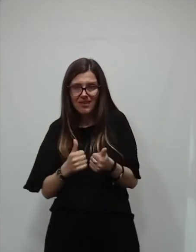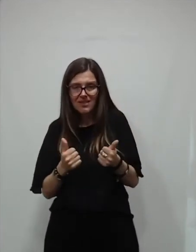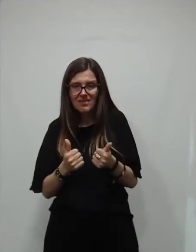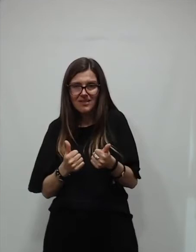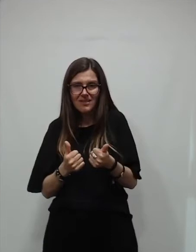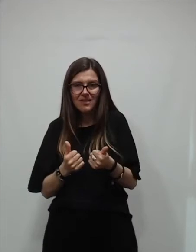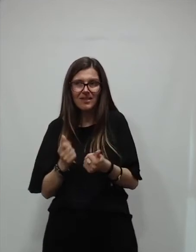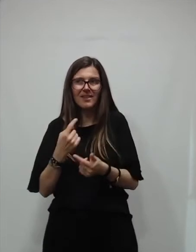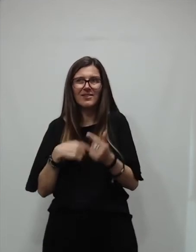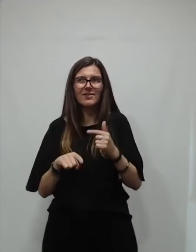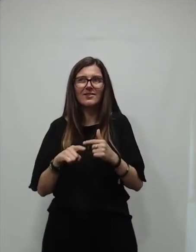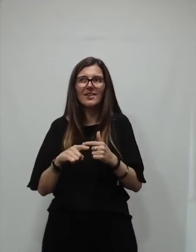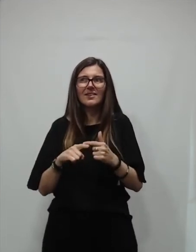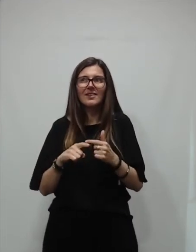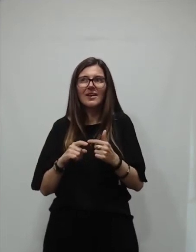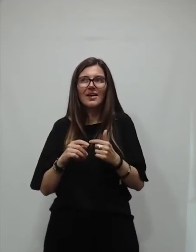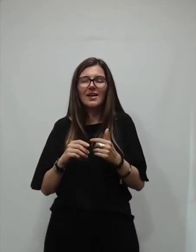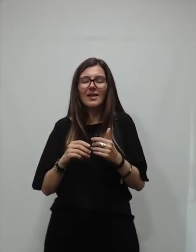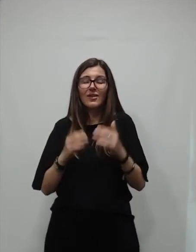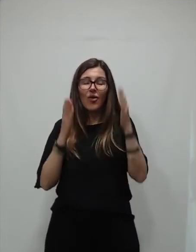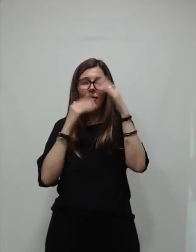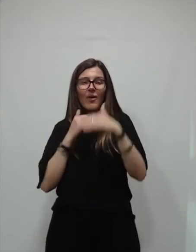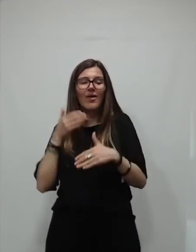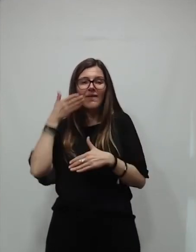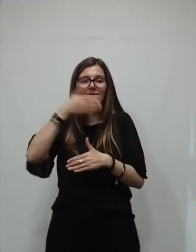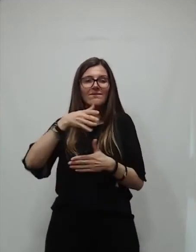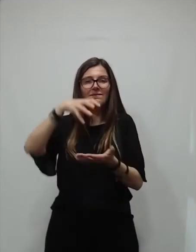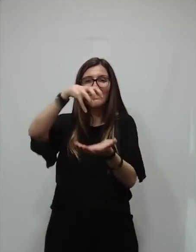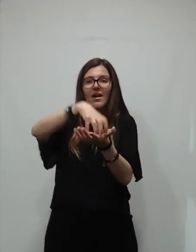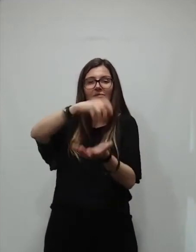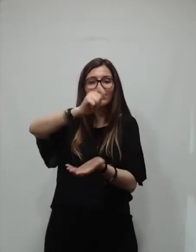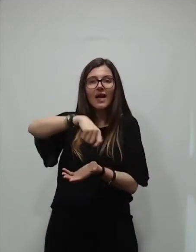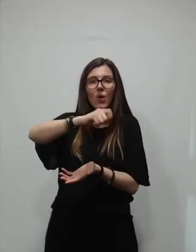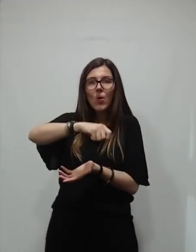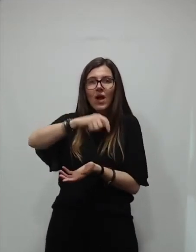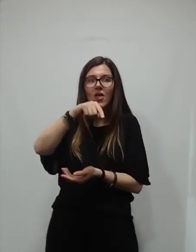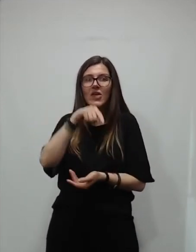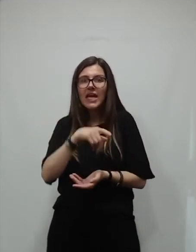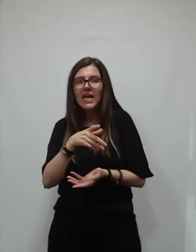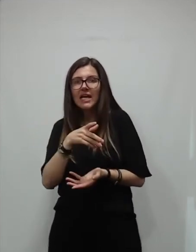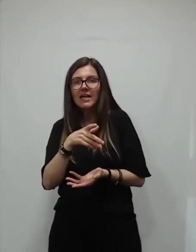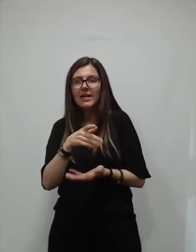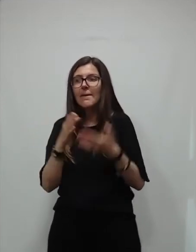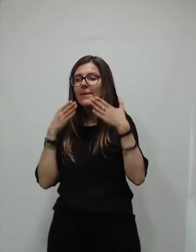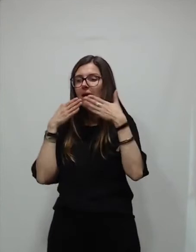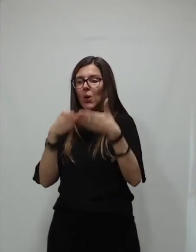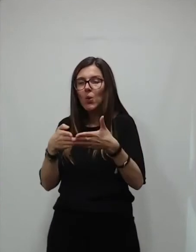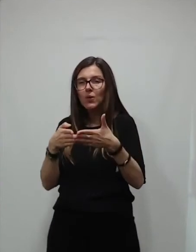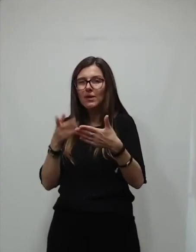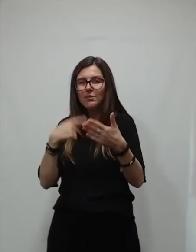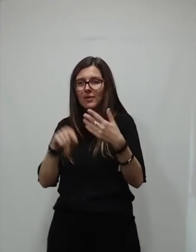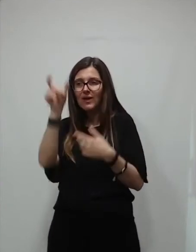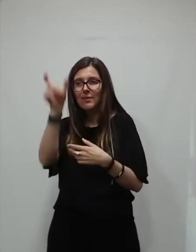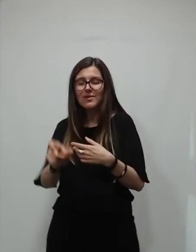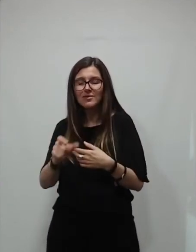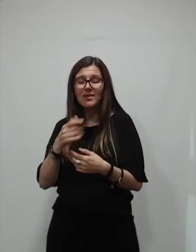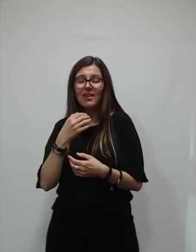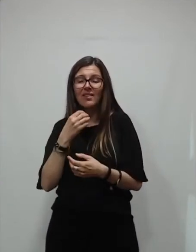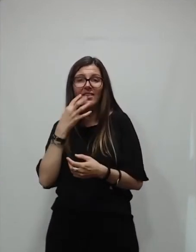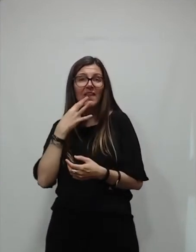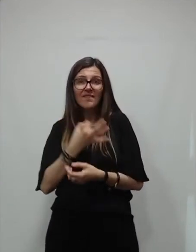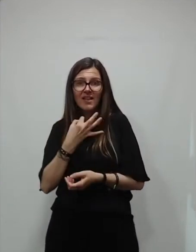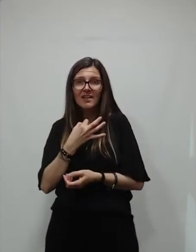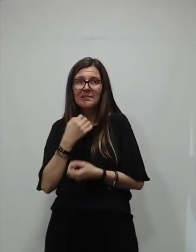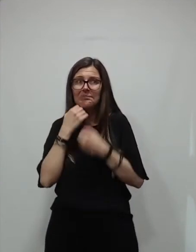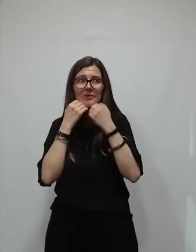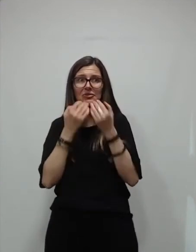judicial. Pero ejemplos como este son el que mencionaba Lucía, de Marcelo Ayala. Ustedes pueden leer el informe especial del comisionado parlamentario para el